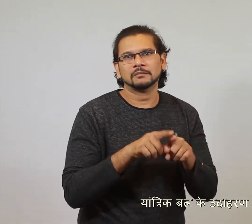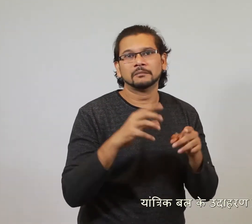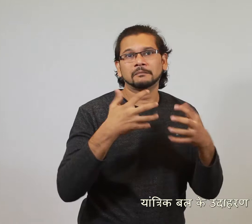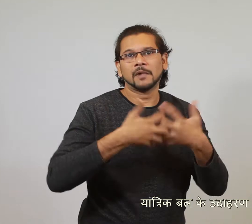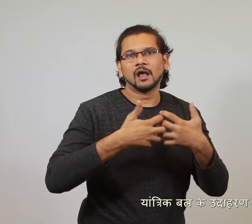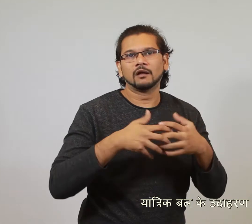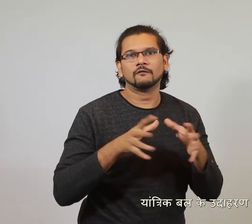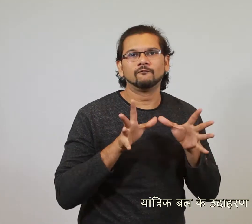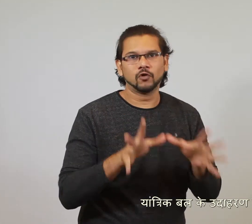है